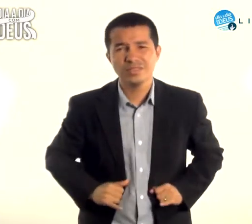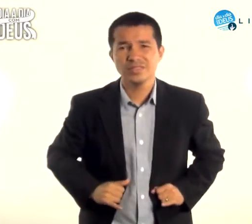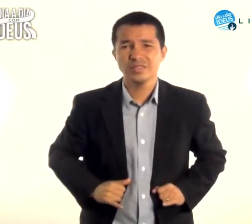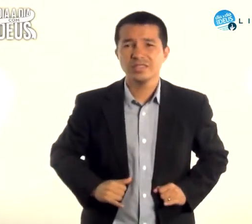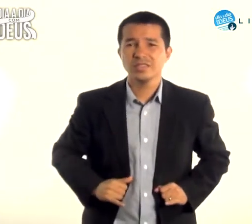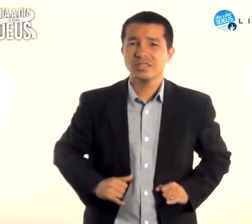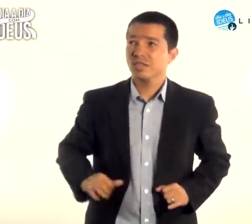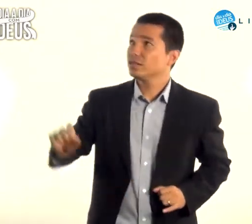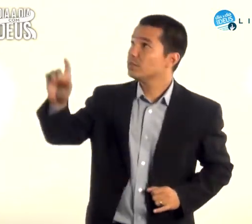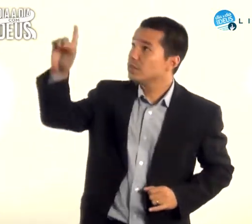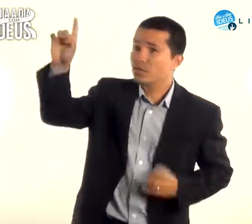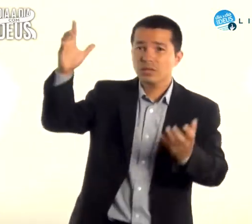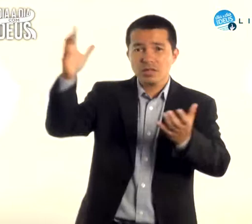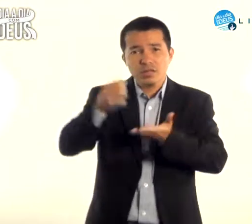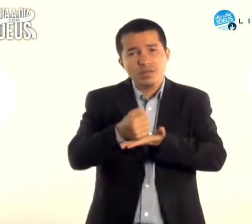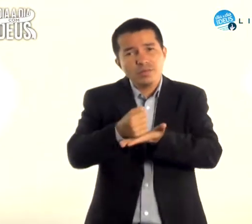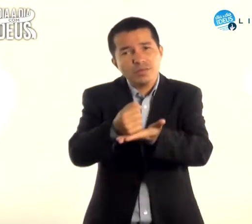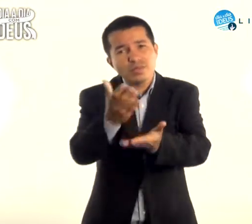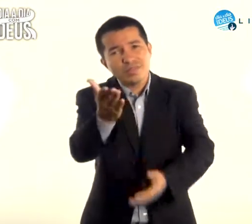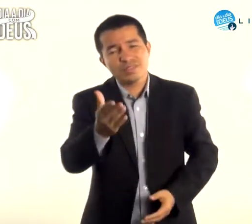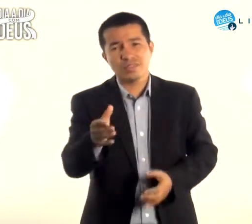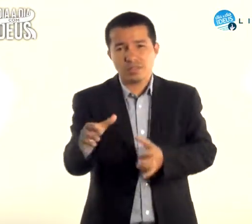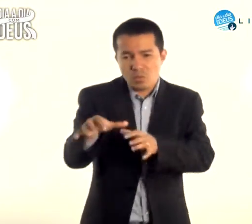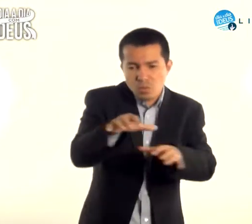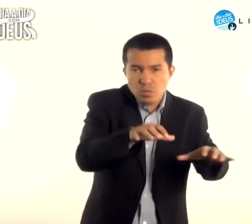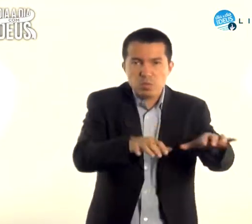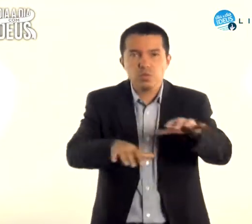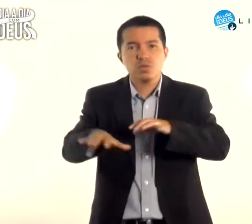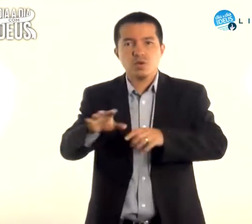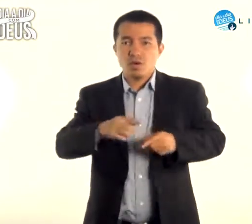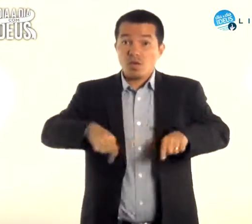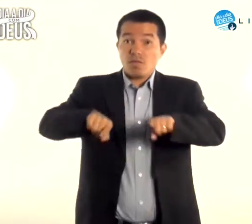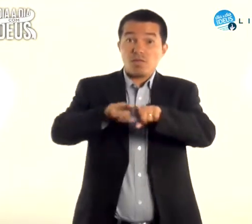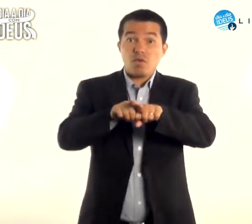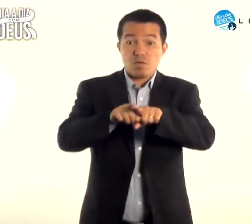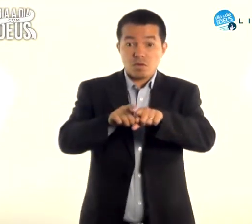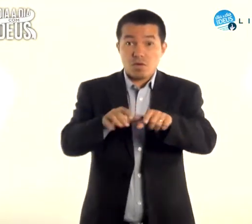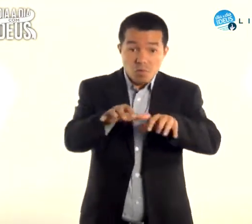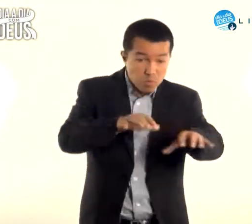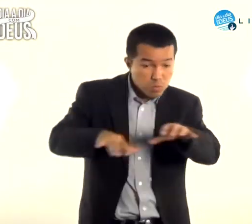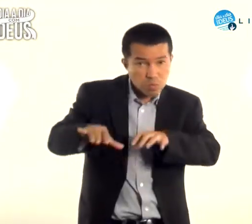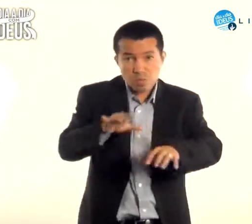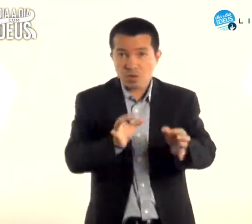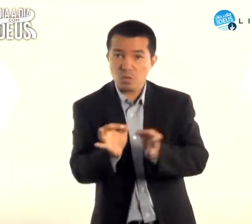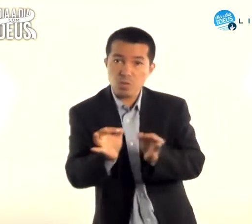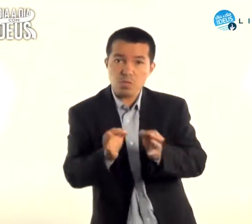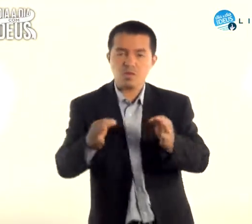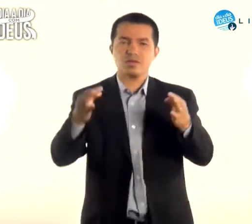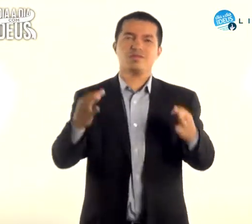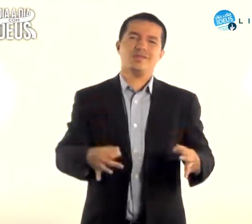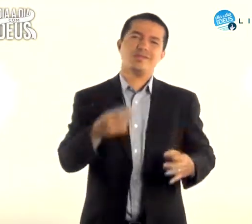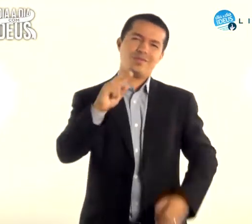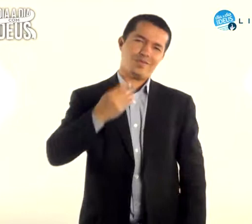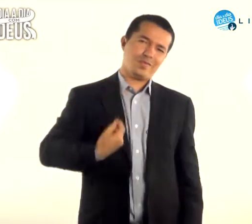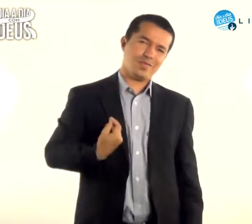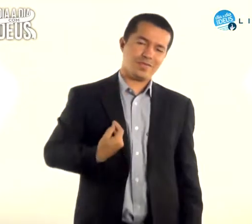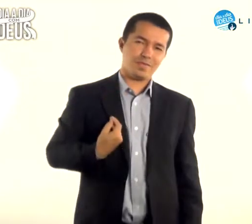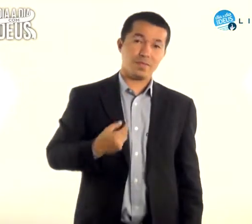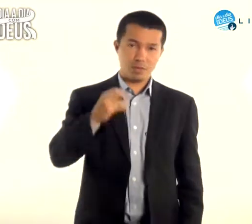ajudar você a reorganizar a vida. Se você está vivo, tem esperança. Hoje é o dia de começar de novo e